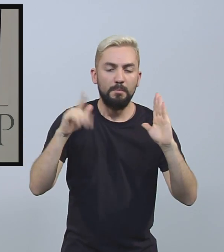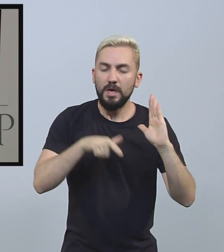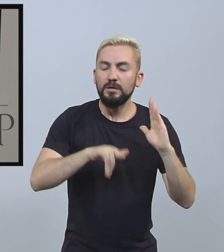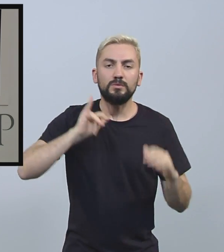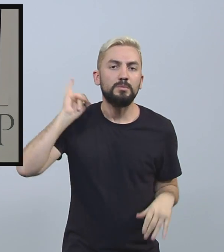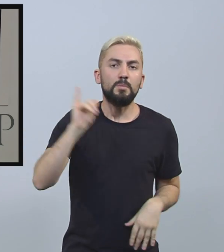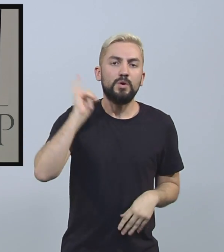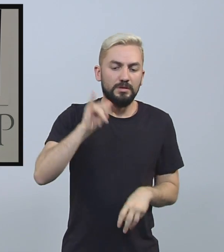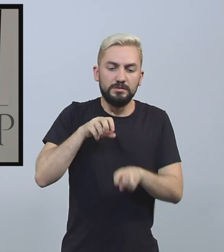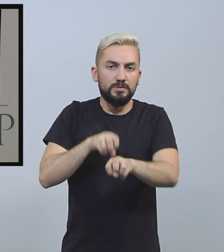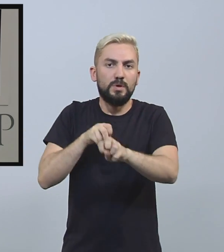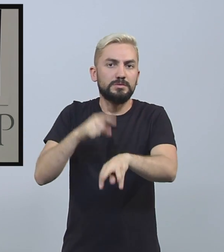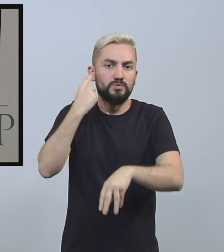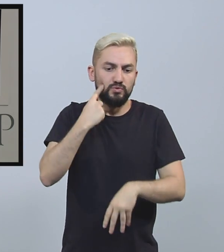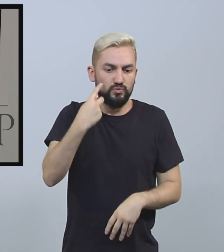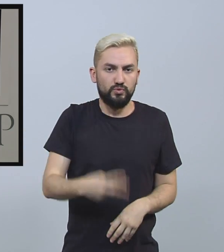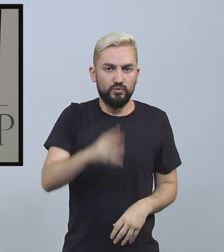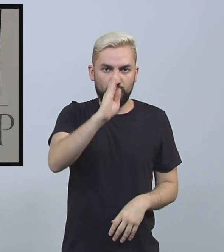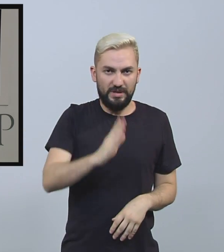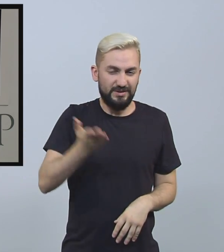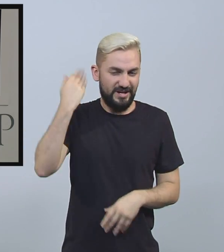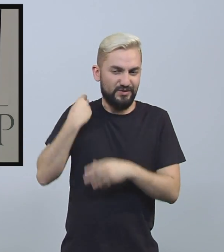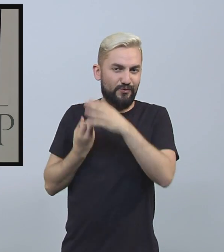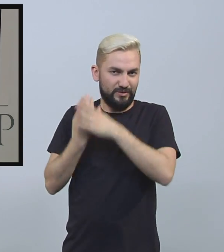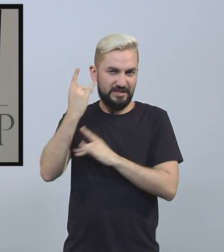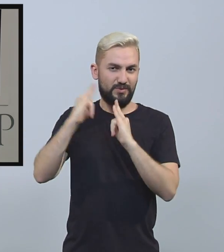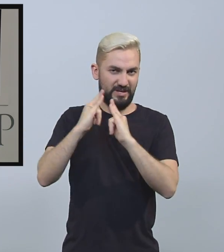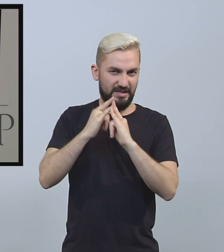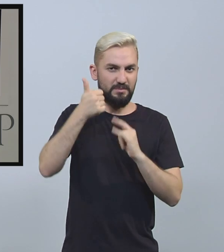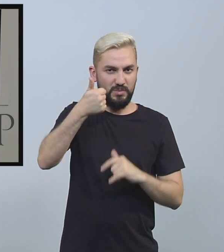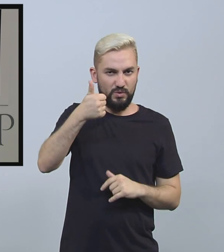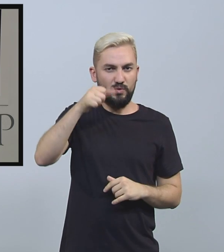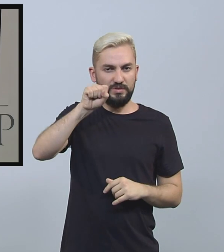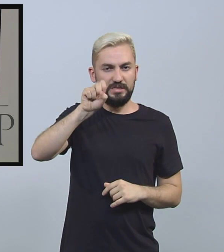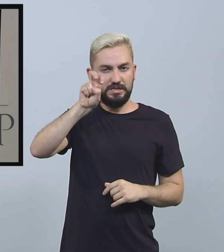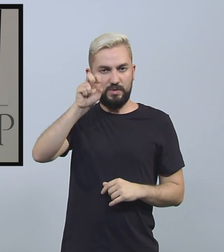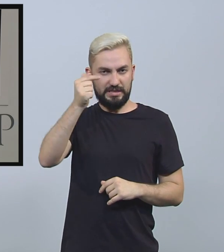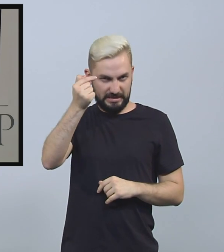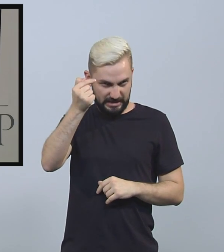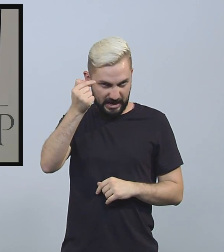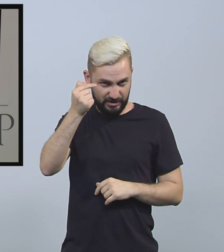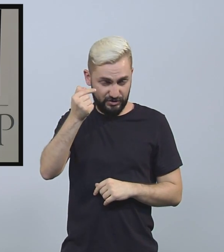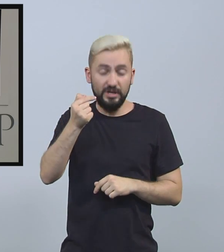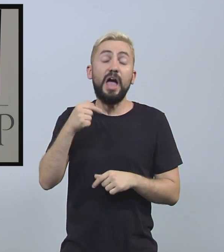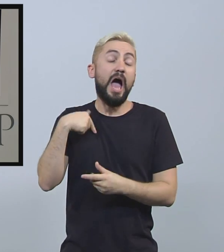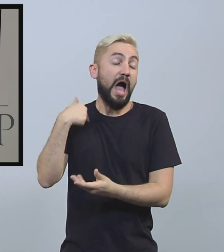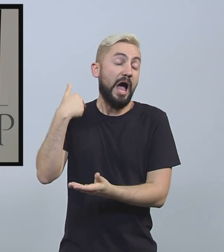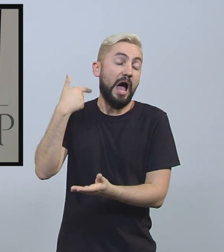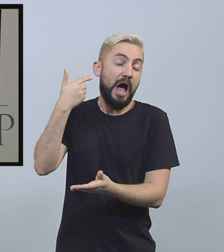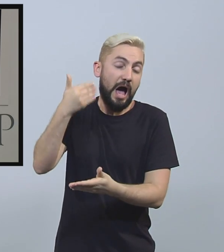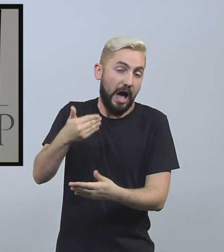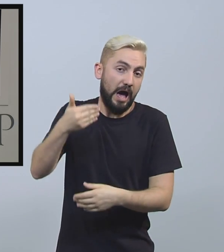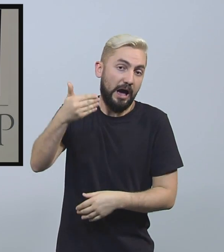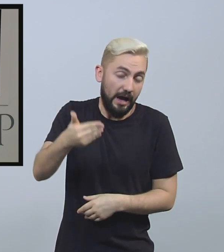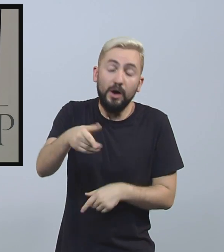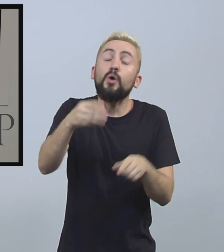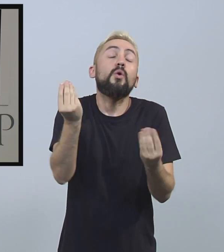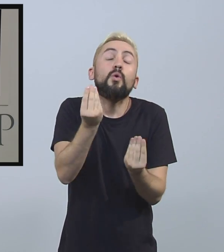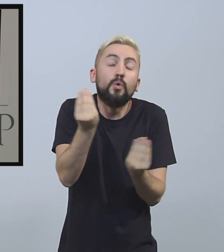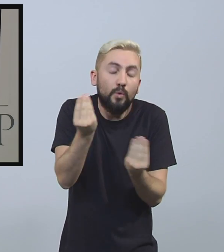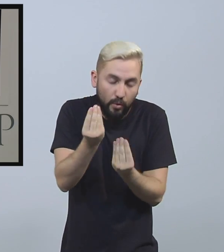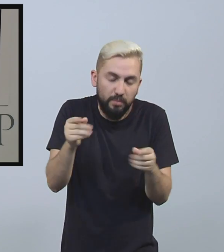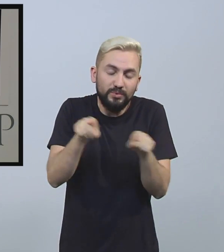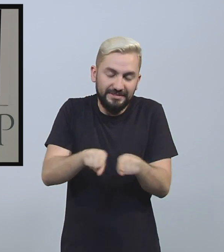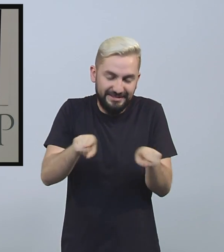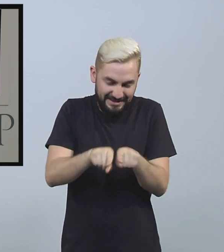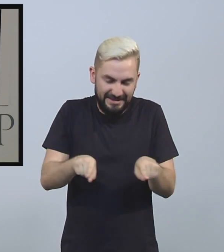história da educação dos surdos no Brasil, desde a fundação do INES em 1857. Discutimos um pouco sobre os